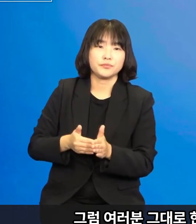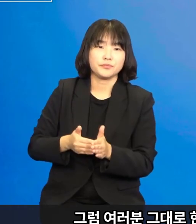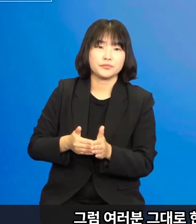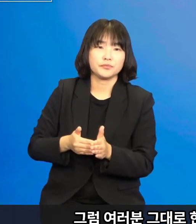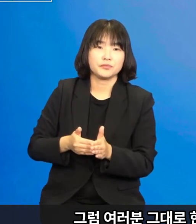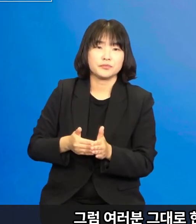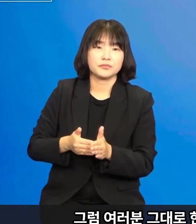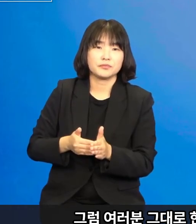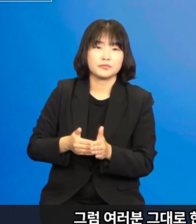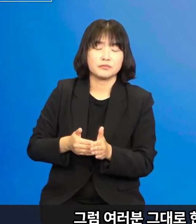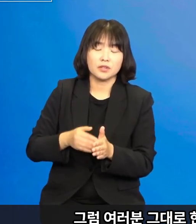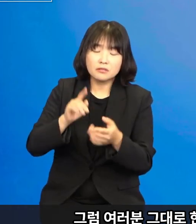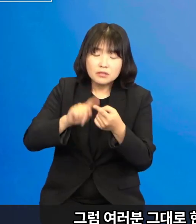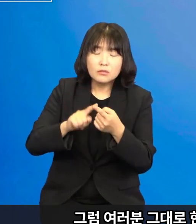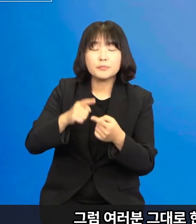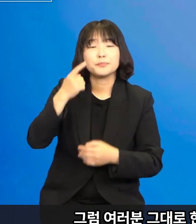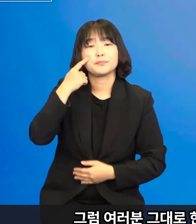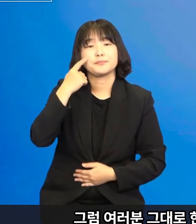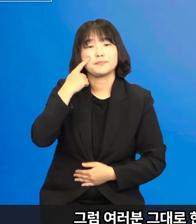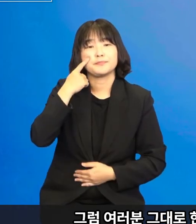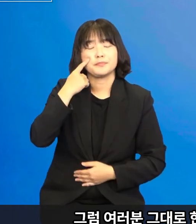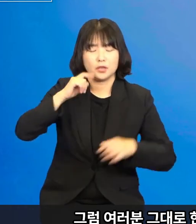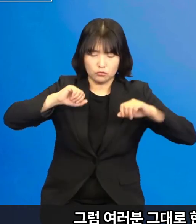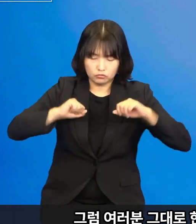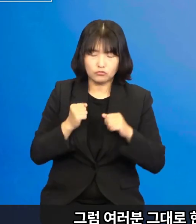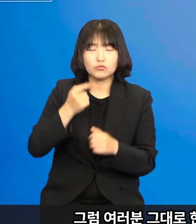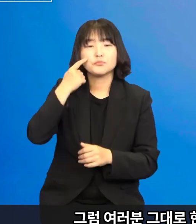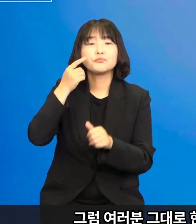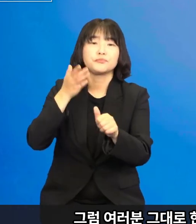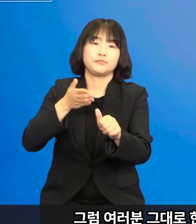여러분 그대로 한번 해보세요. 순종해 보십시오.